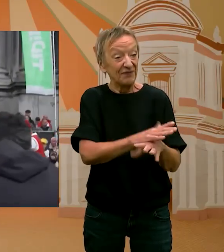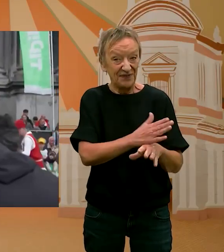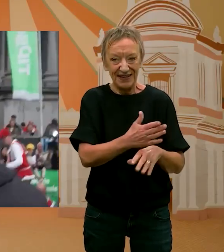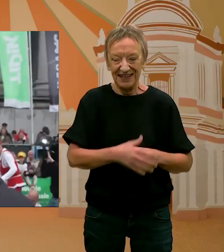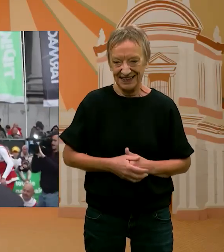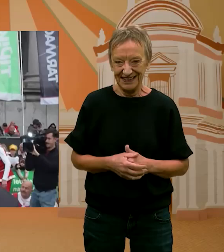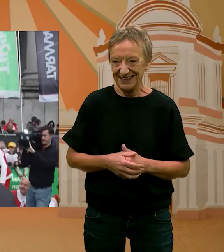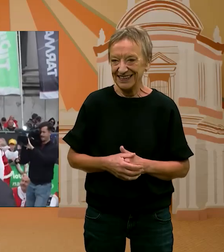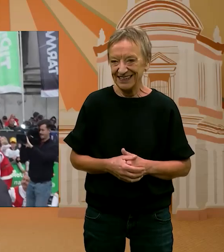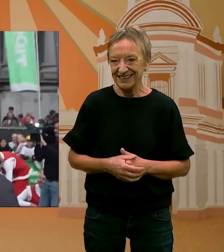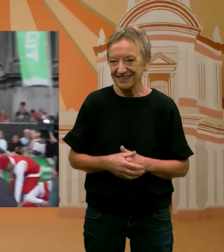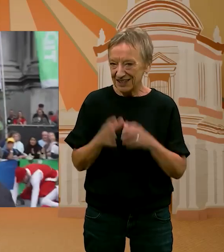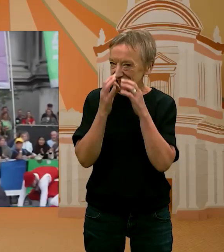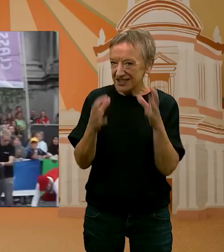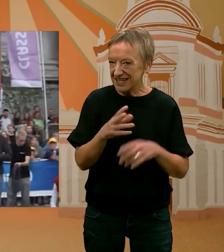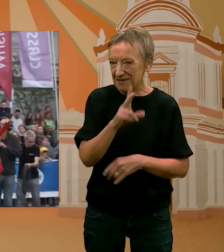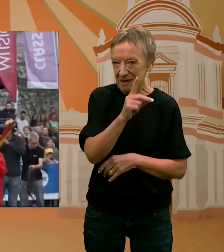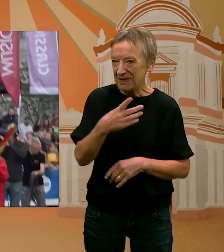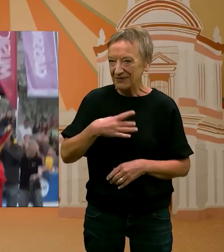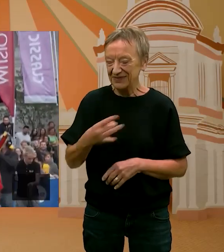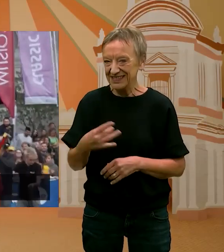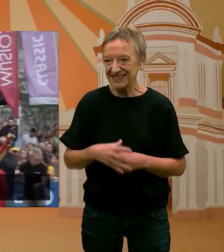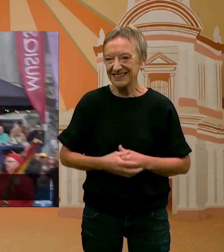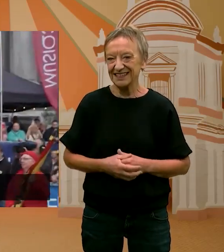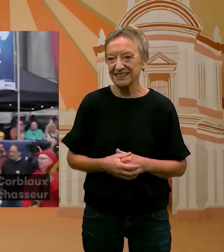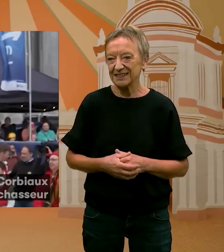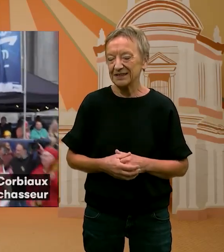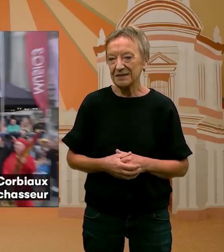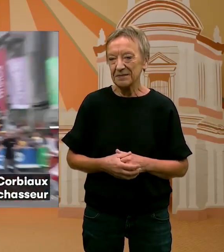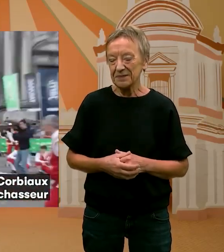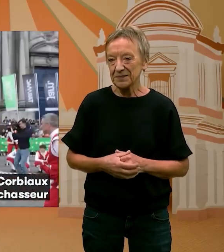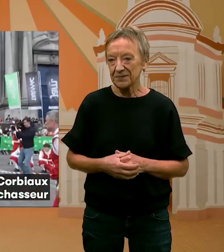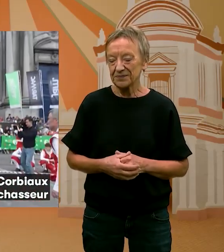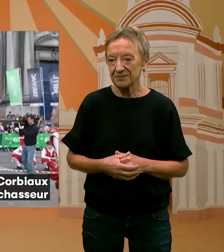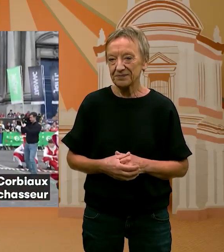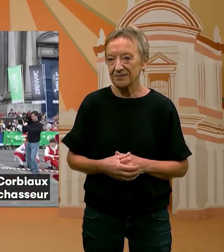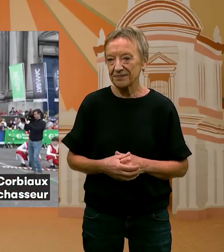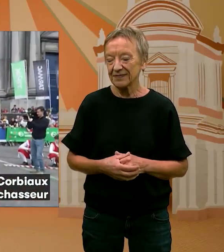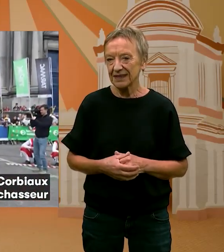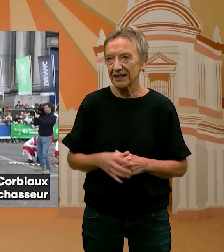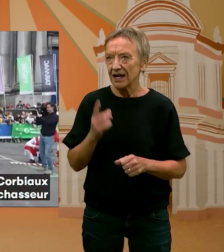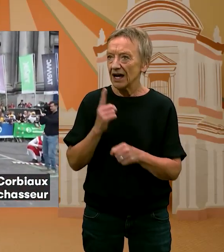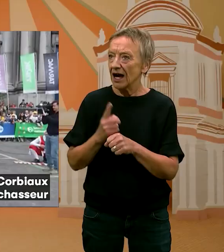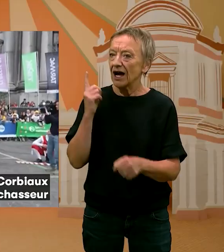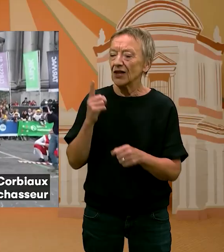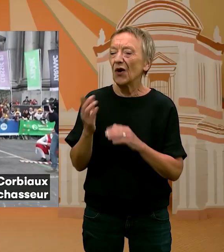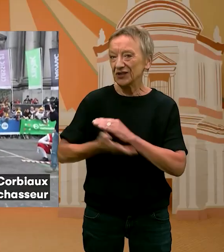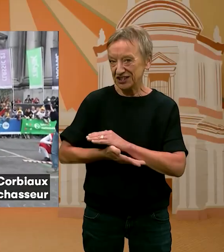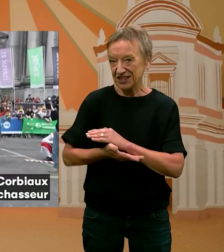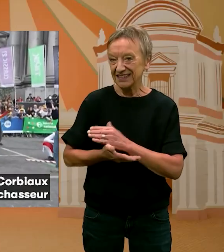c'est génial. Les Havrais sont tout faits pour que ça arrive. Hein. Ouais, évidemment. L'année passée, on avait échoué. On est revenu avec un